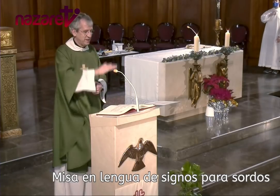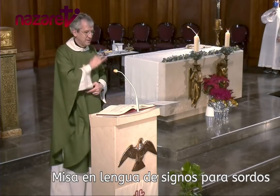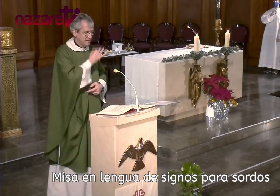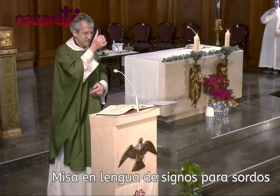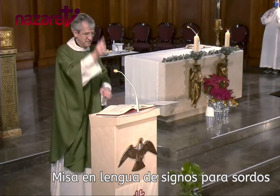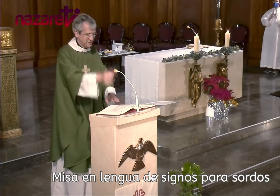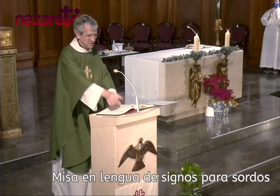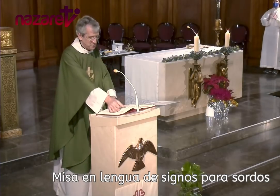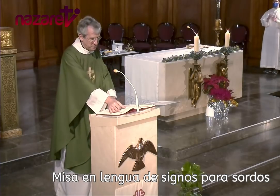ti, Señor.